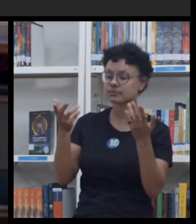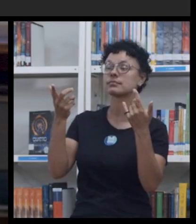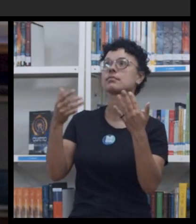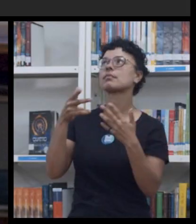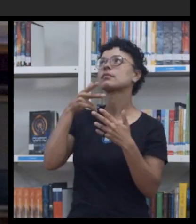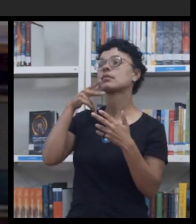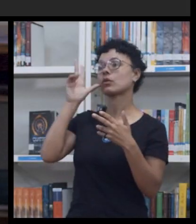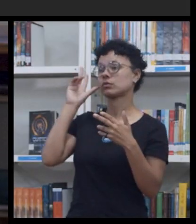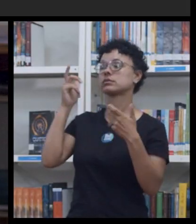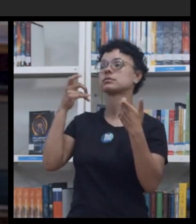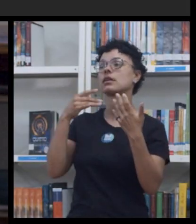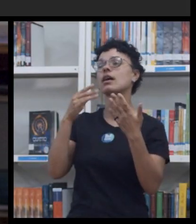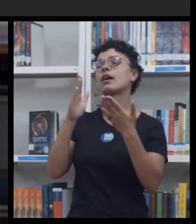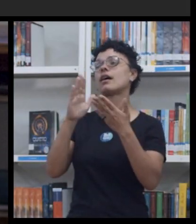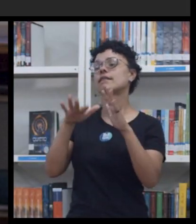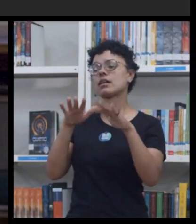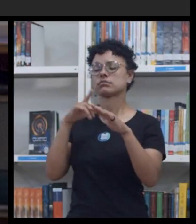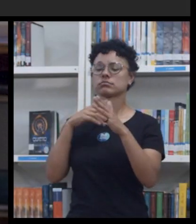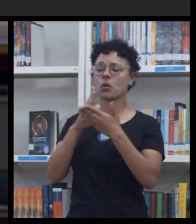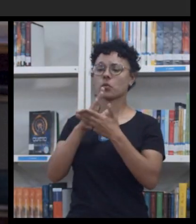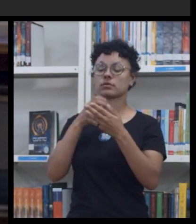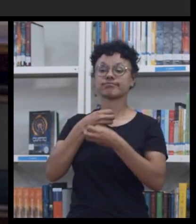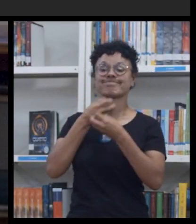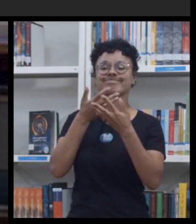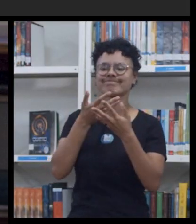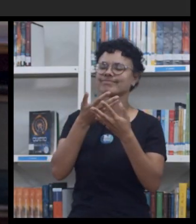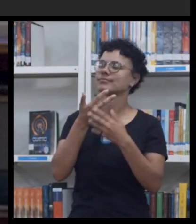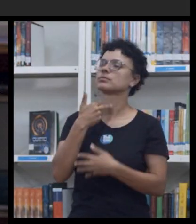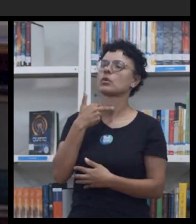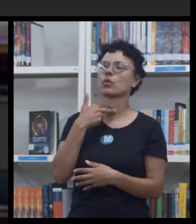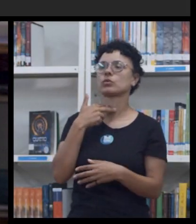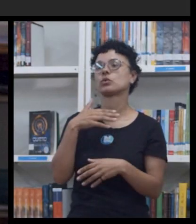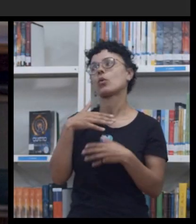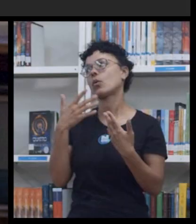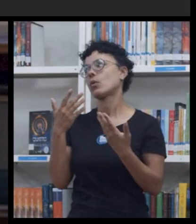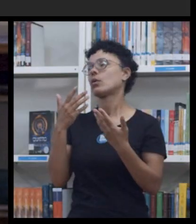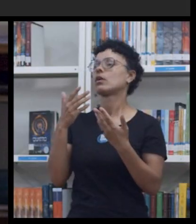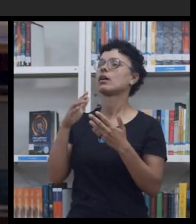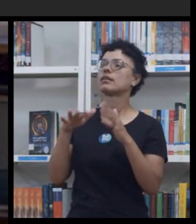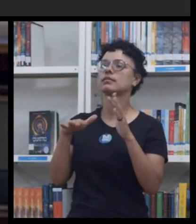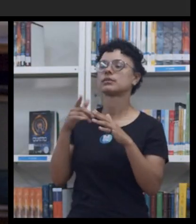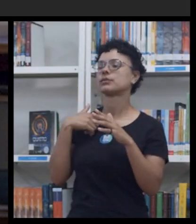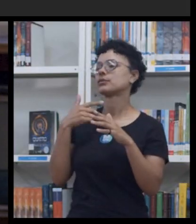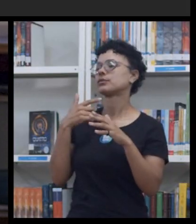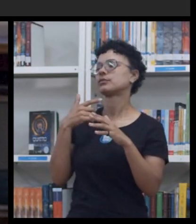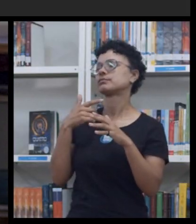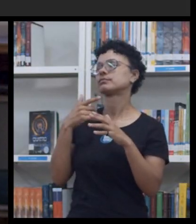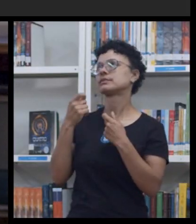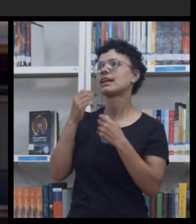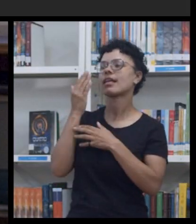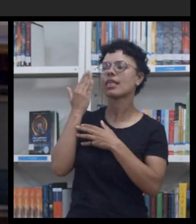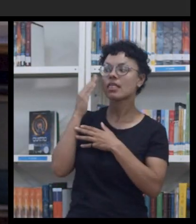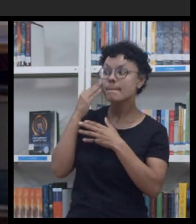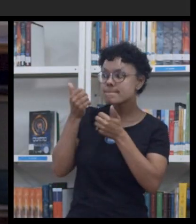ontem, e assim, tem coisas que a gente gostaria de falar e não pode. Tem coisas que a gente tem que entender